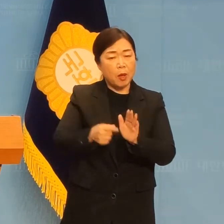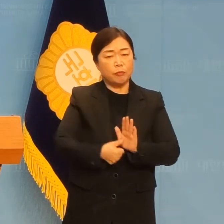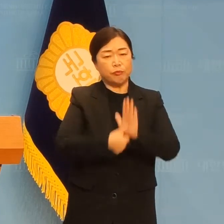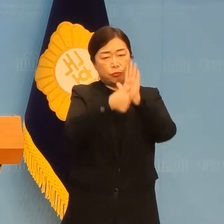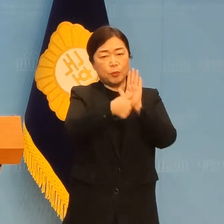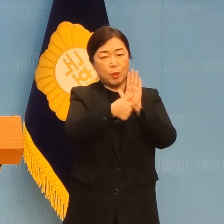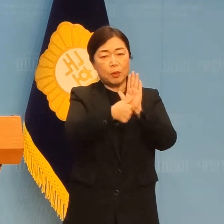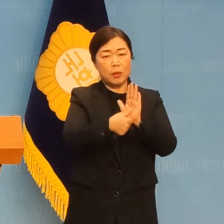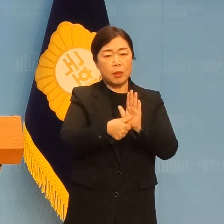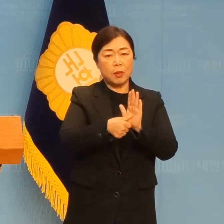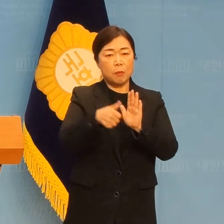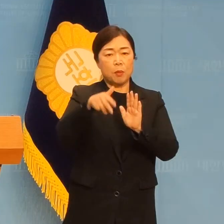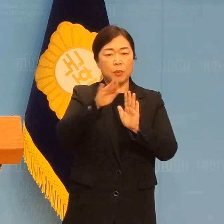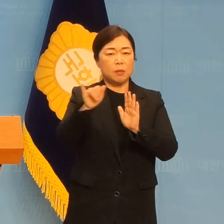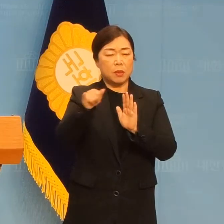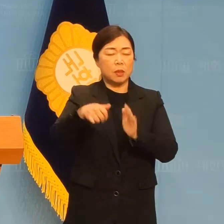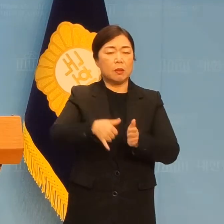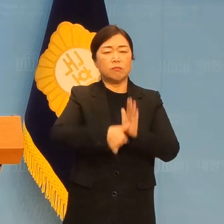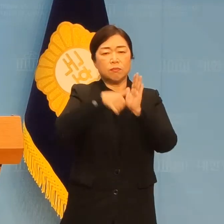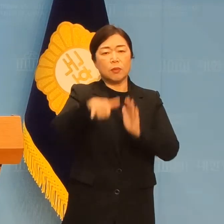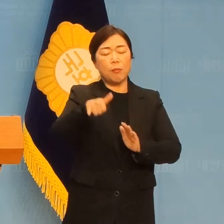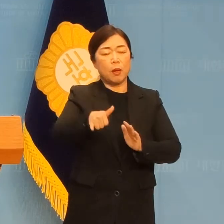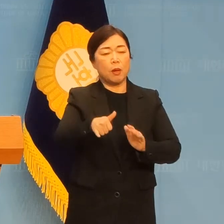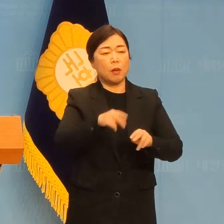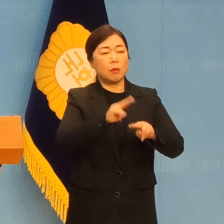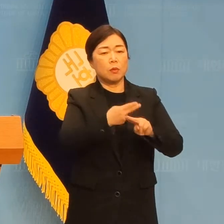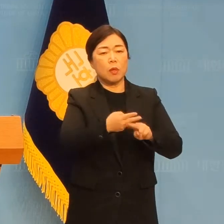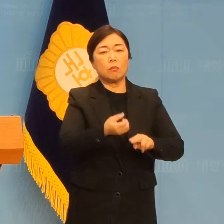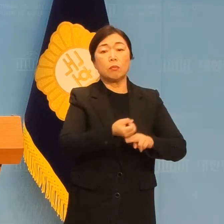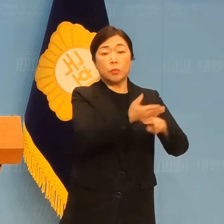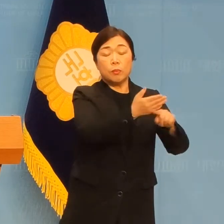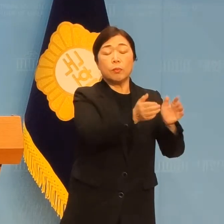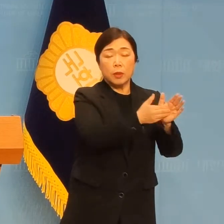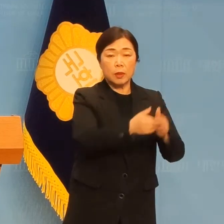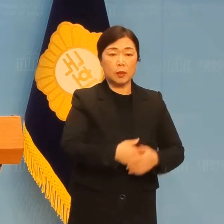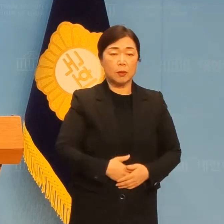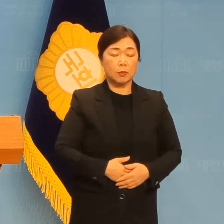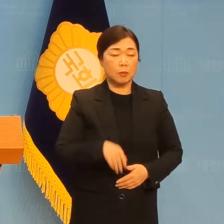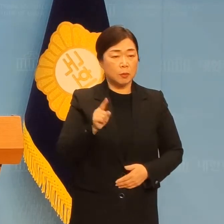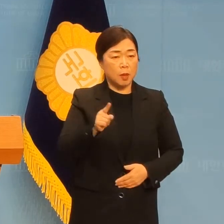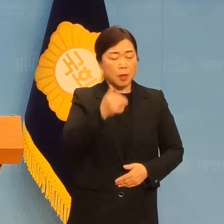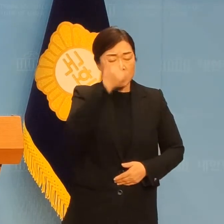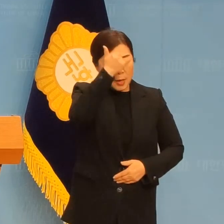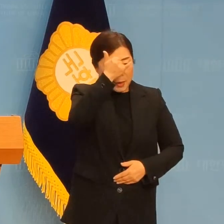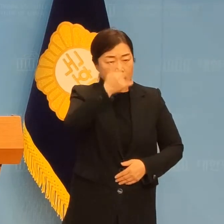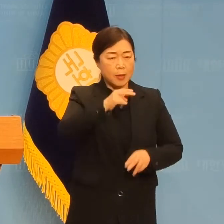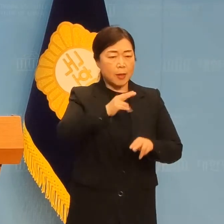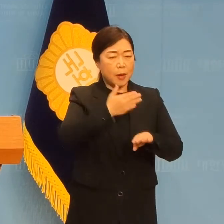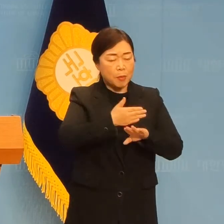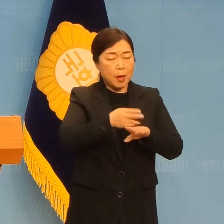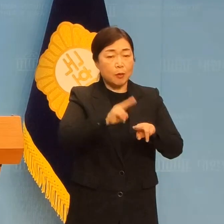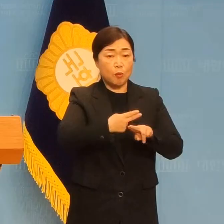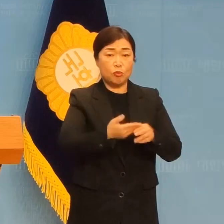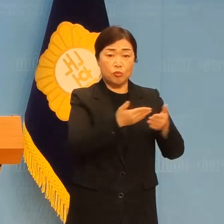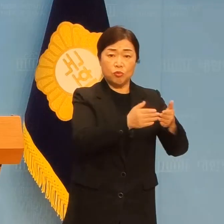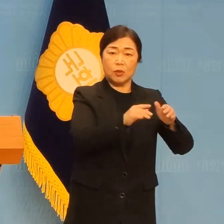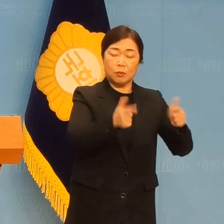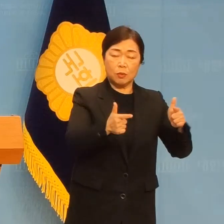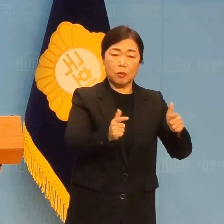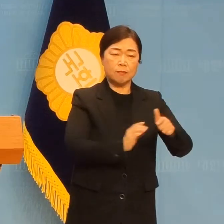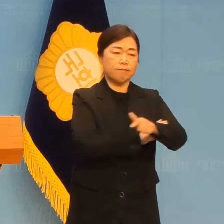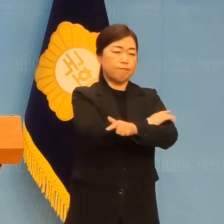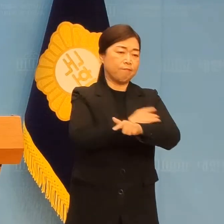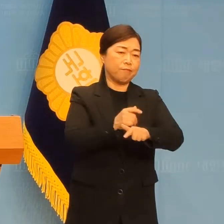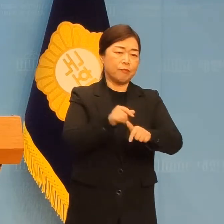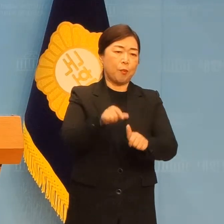명품백을 전달했습니다. 사회적 예의라고 포장하고 있지만 이는 감사의 선물이 아니라 권력거래의